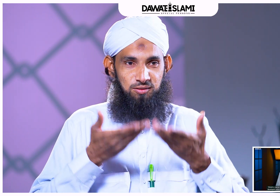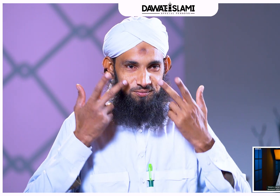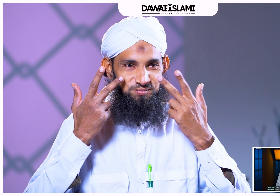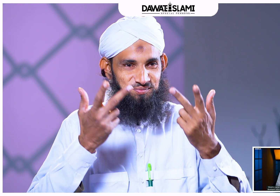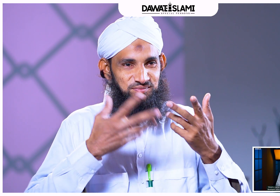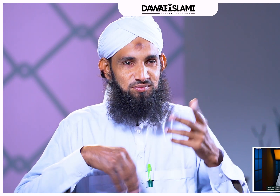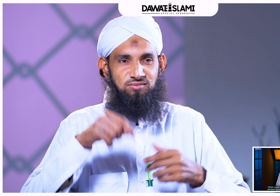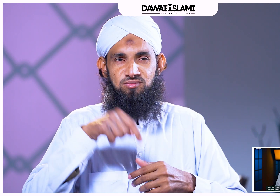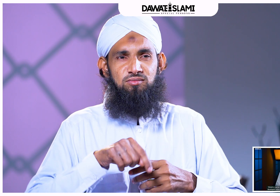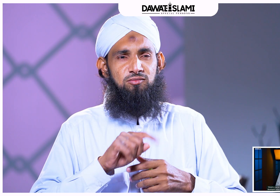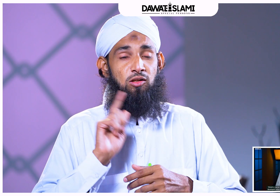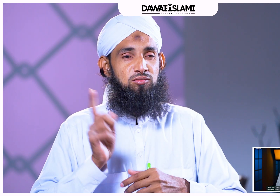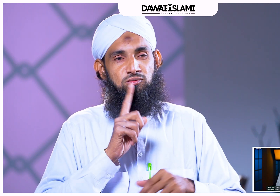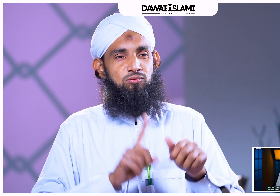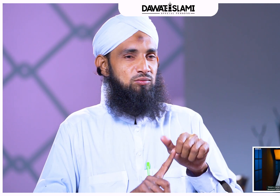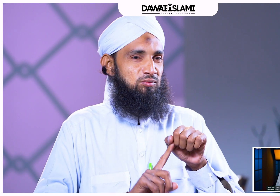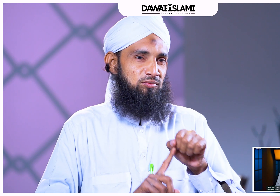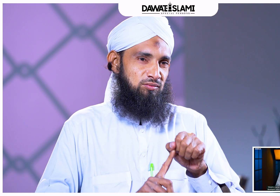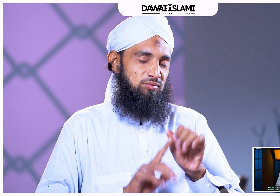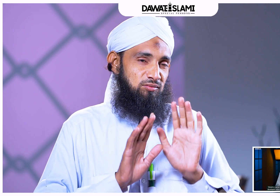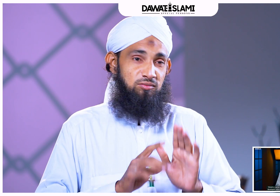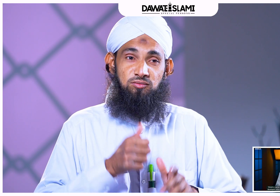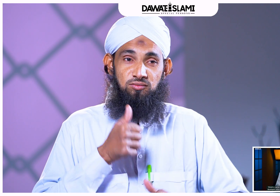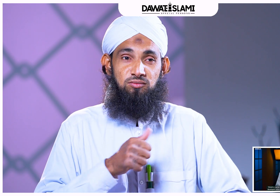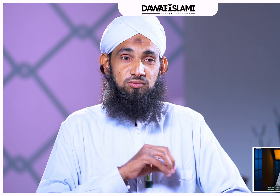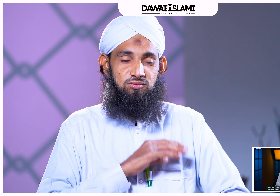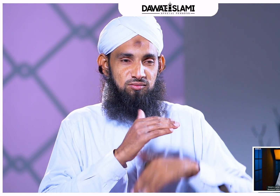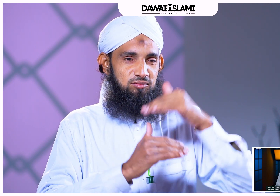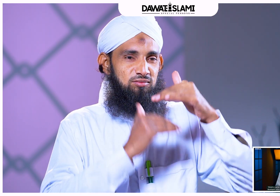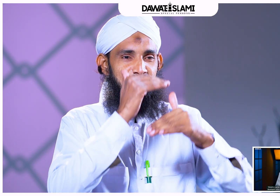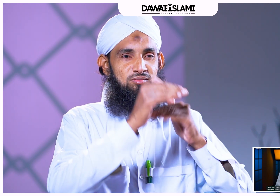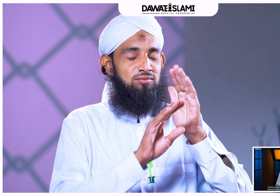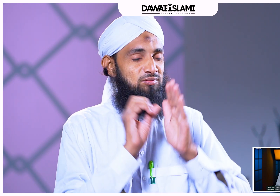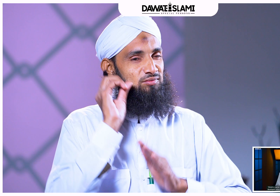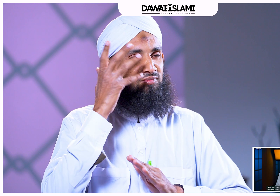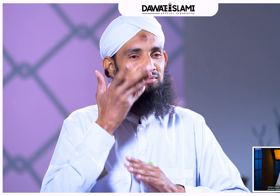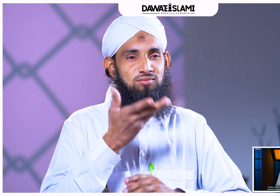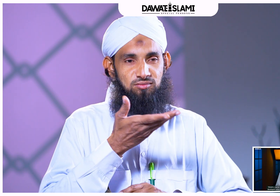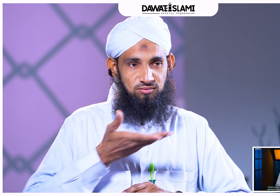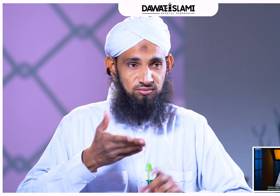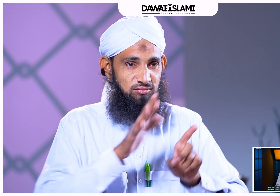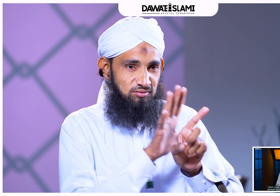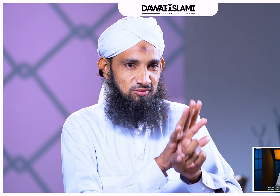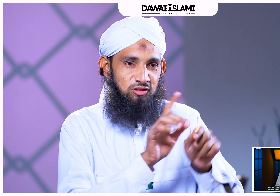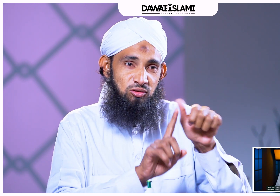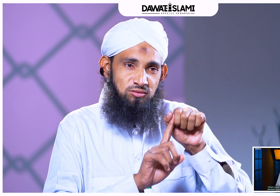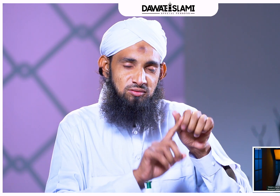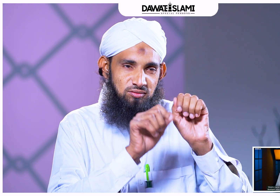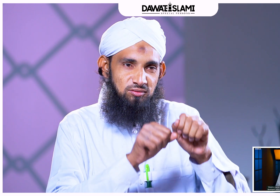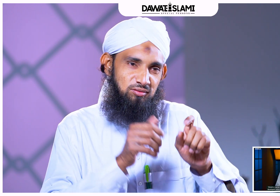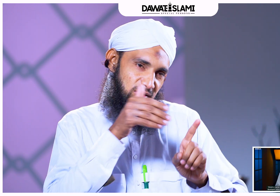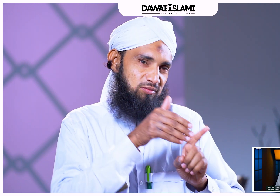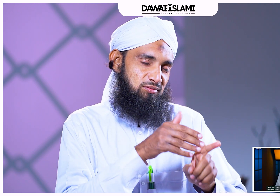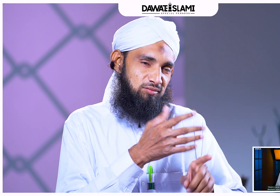ویورز، آج کے دور کی بہت بڑی ضرورت بلکہ ایک مثبت اور ترقی یافتہ قوم کی نشانی ہی یہ ہے کہ جہاں اصلاح کی حاجت